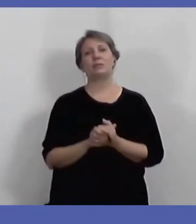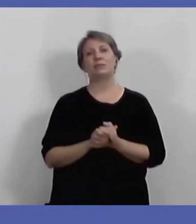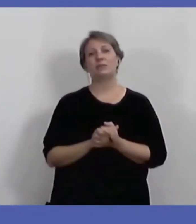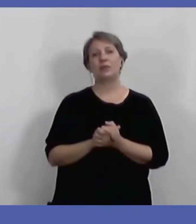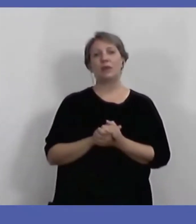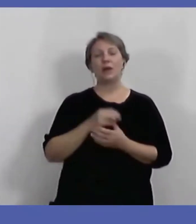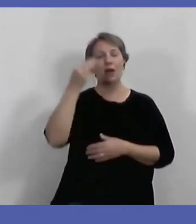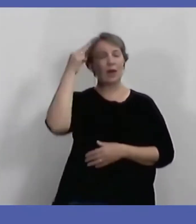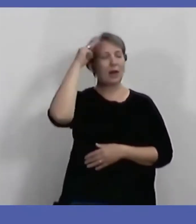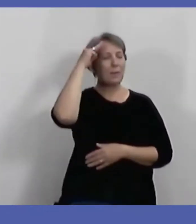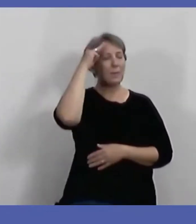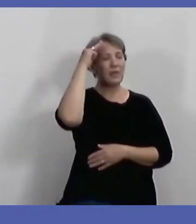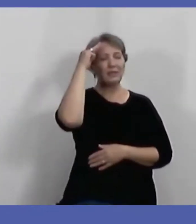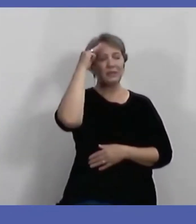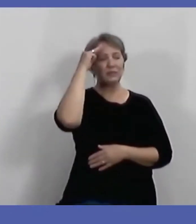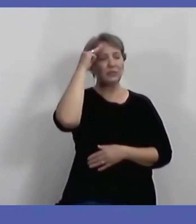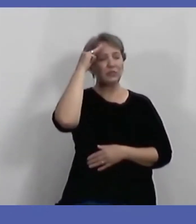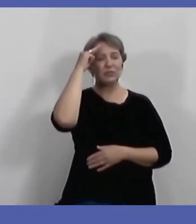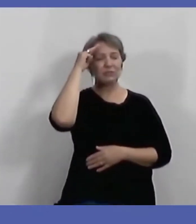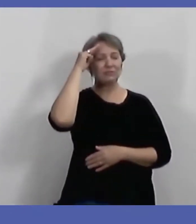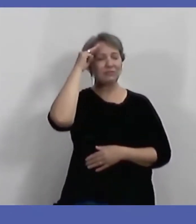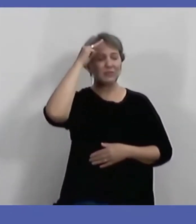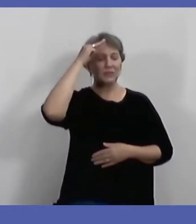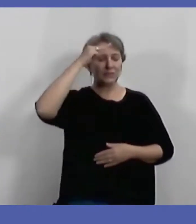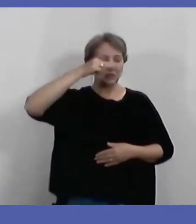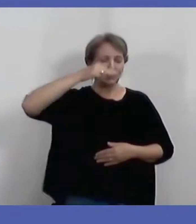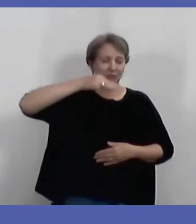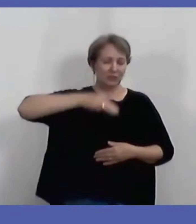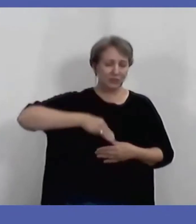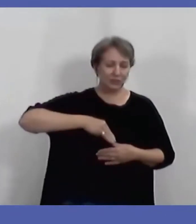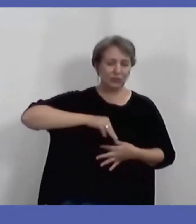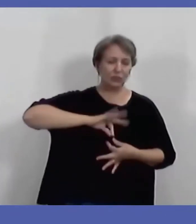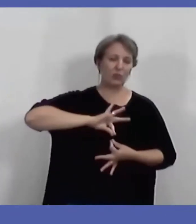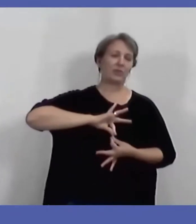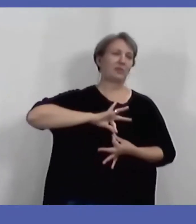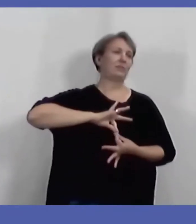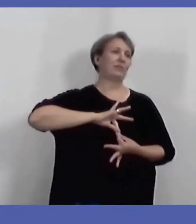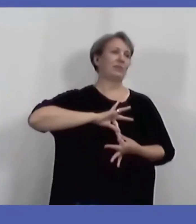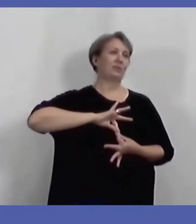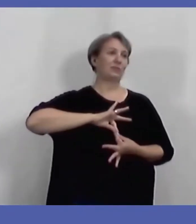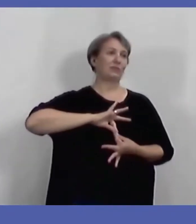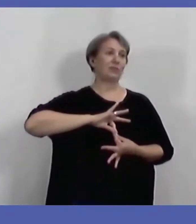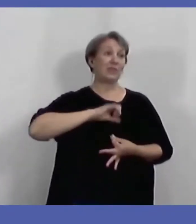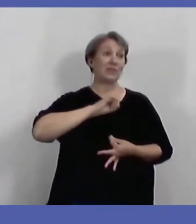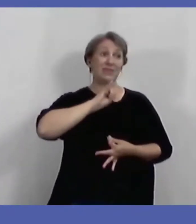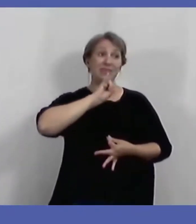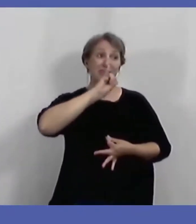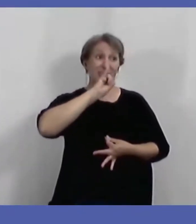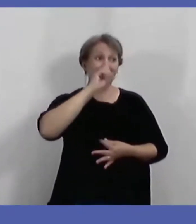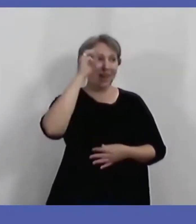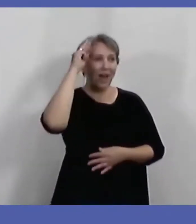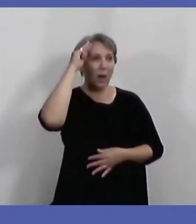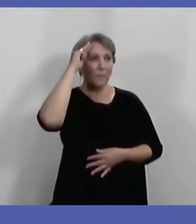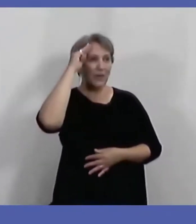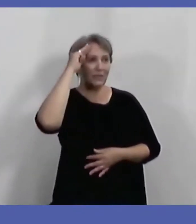amém? Porque a mente posta na carne dá